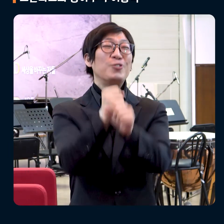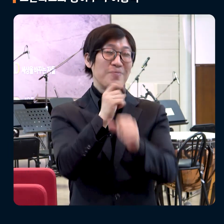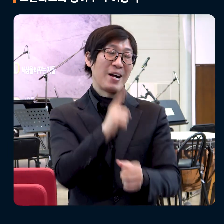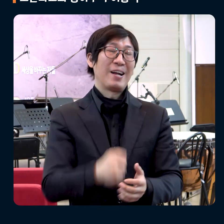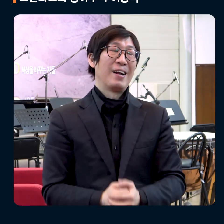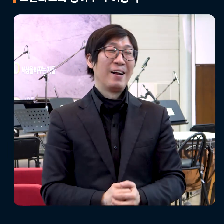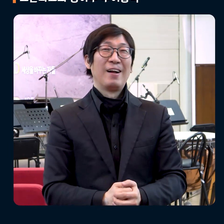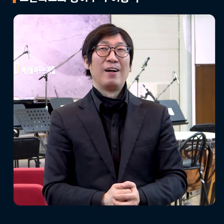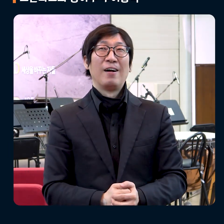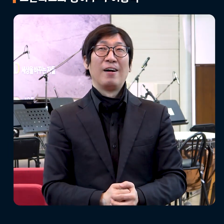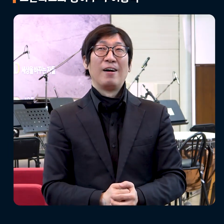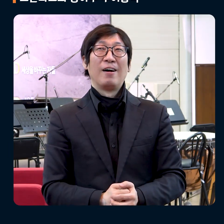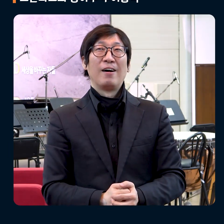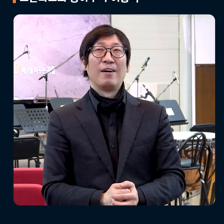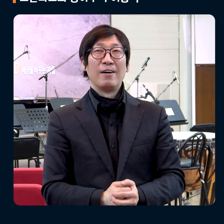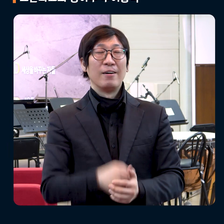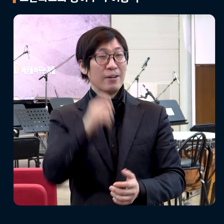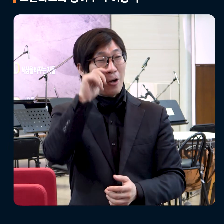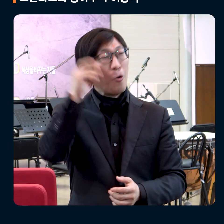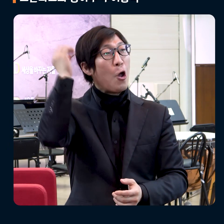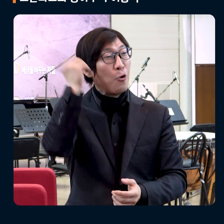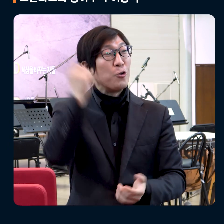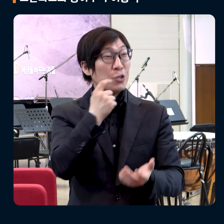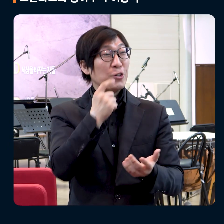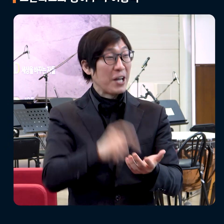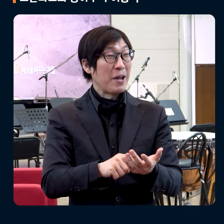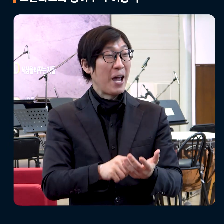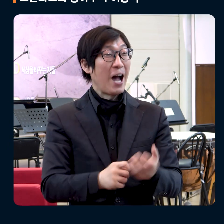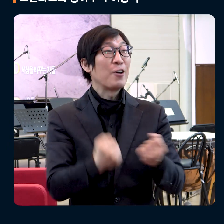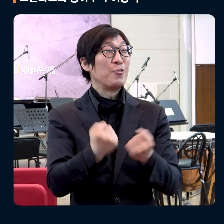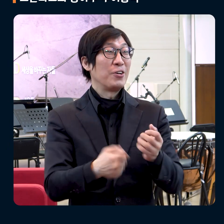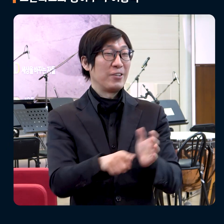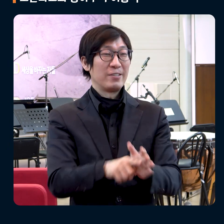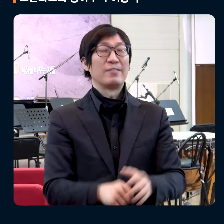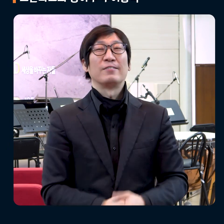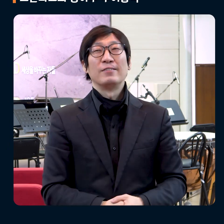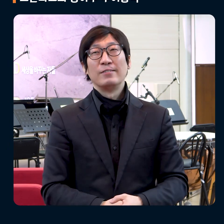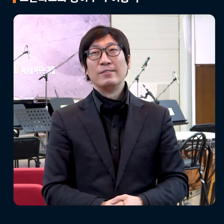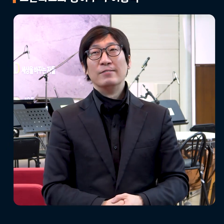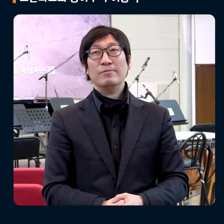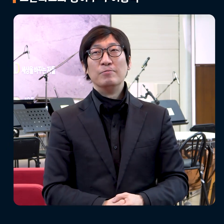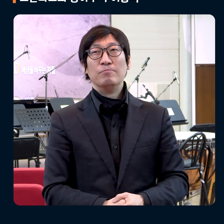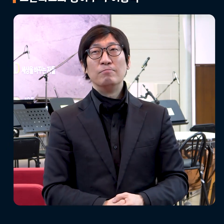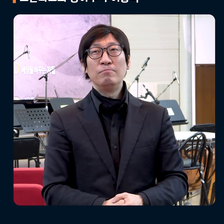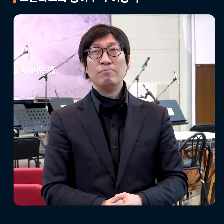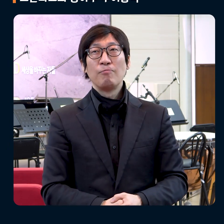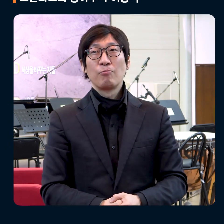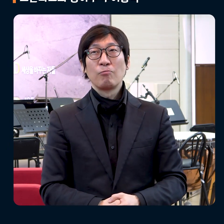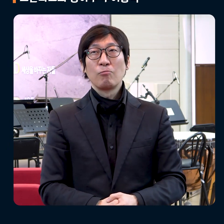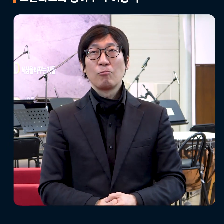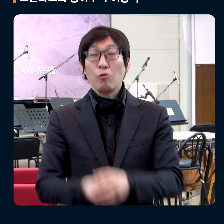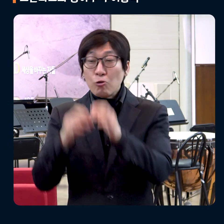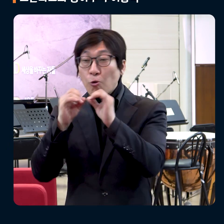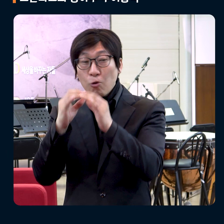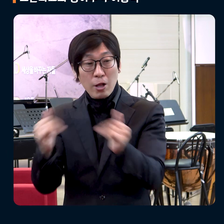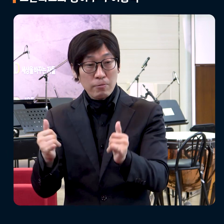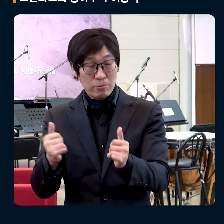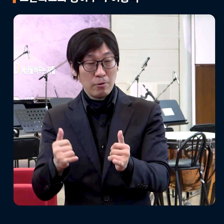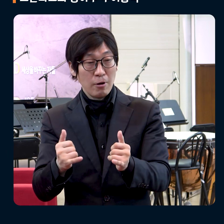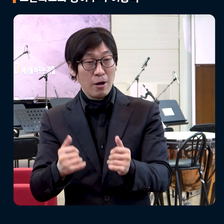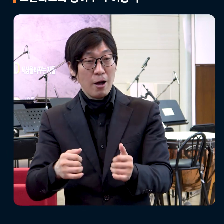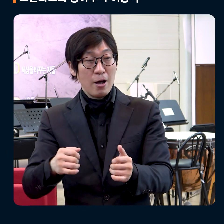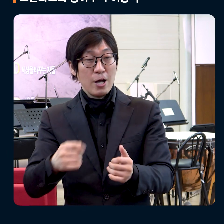거예요. 난 다시는 그렇게 하지 아니라, 나는 그렇게 가르치지 아니라 결심을 했습니다. 그분은 진짜 저를 가르쳐 주려고